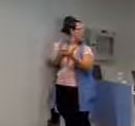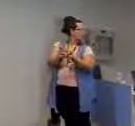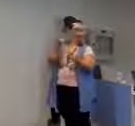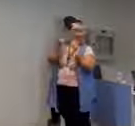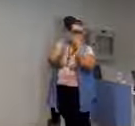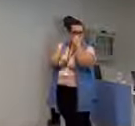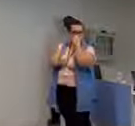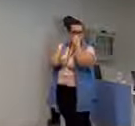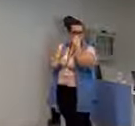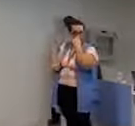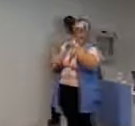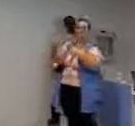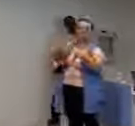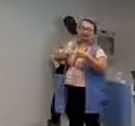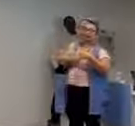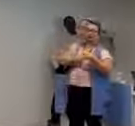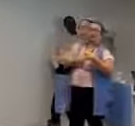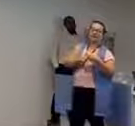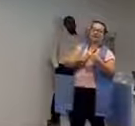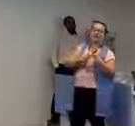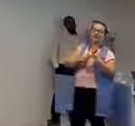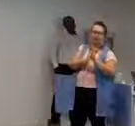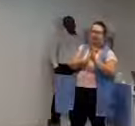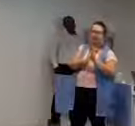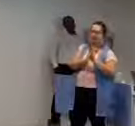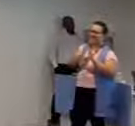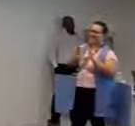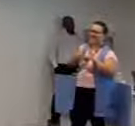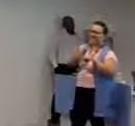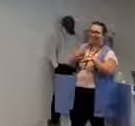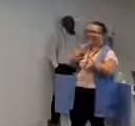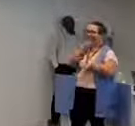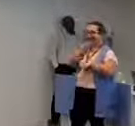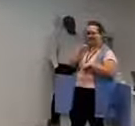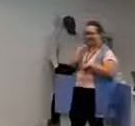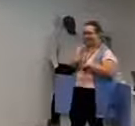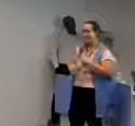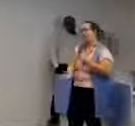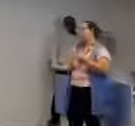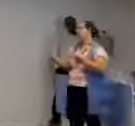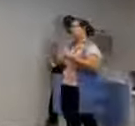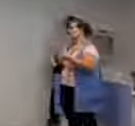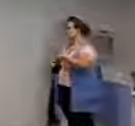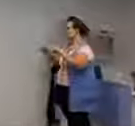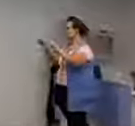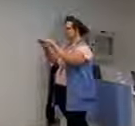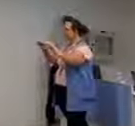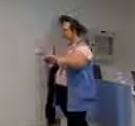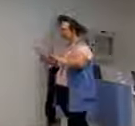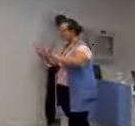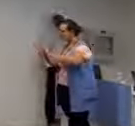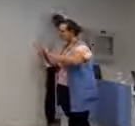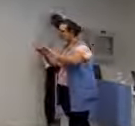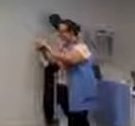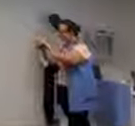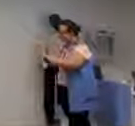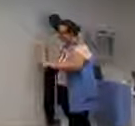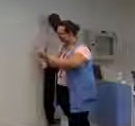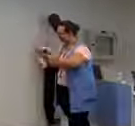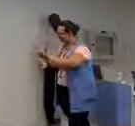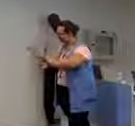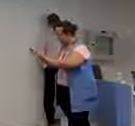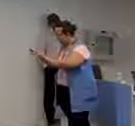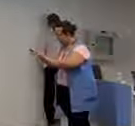faço um novo protótipo, vou lá, tryoto de novo, não funciona, eu volto lá, mexo de novo no projeto e vou fazendo e